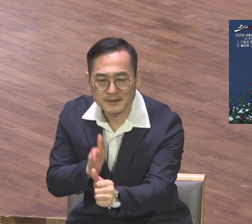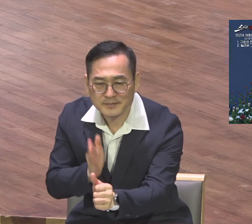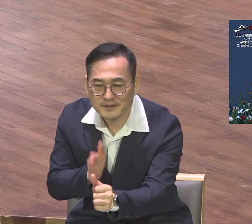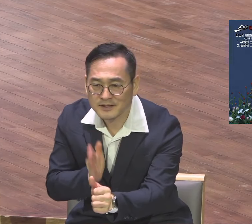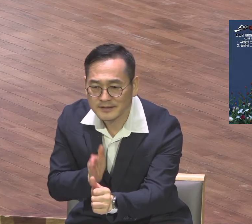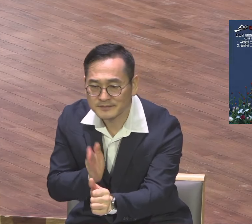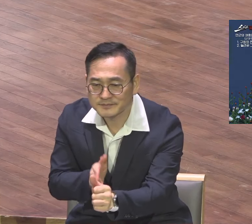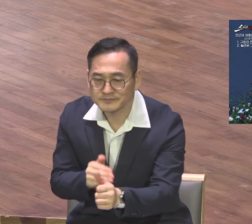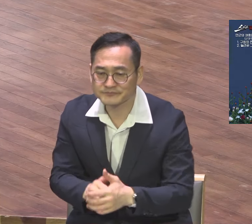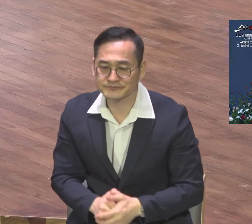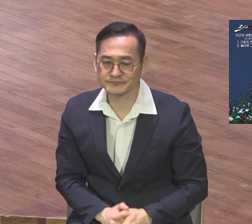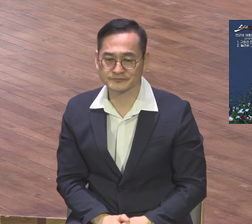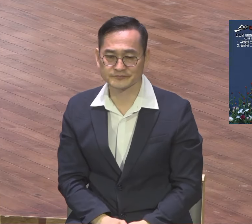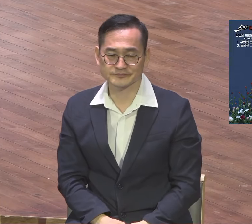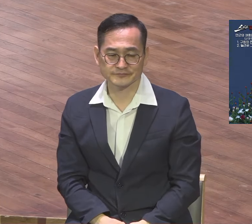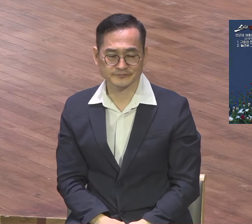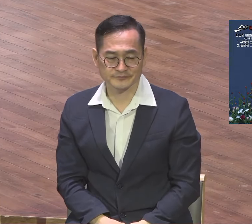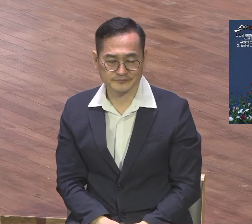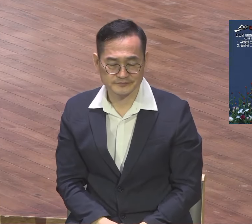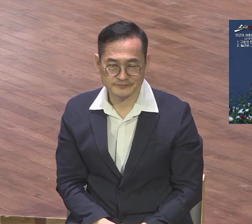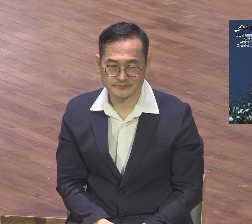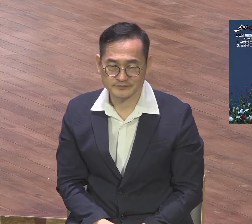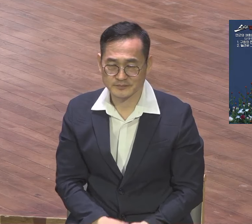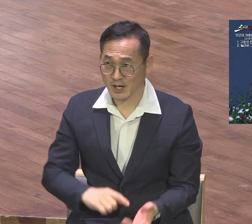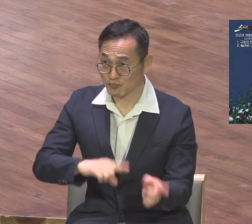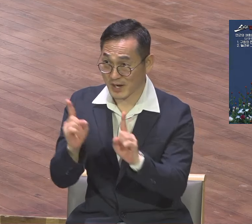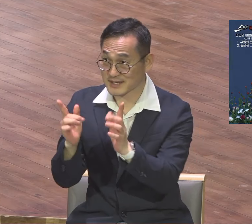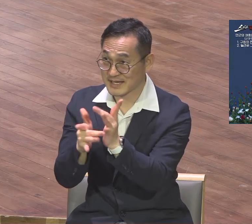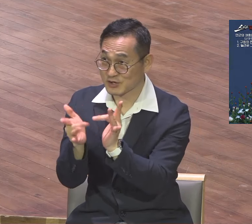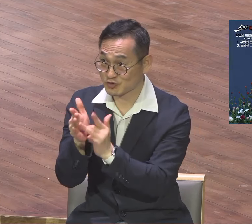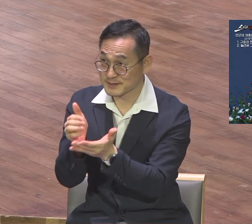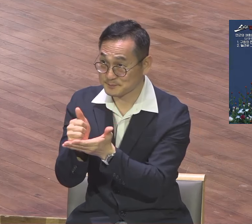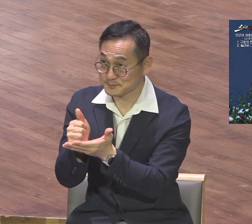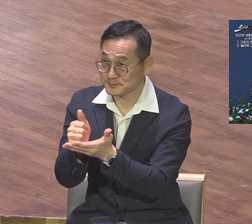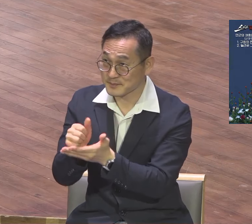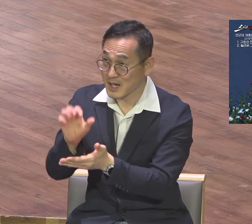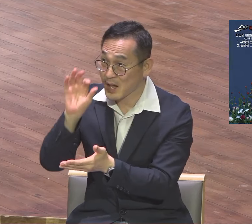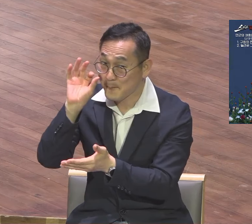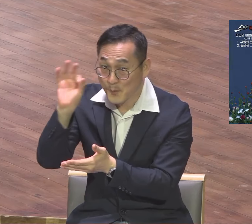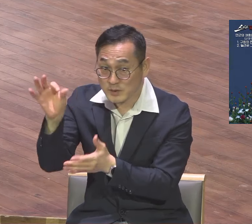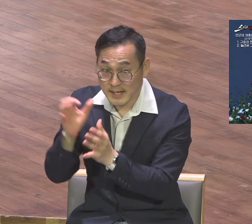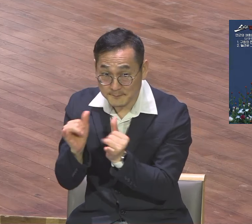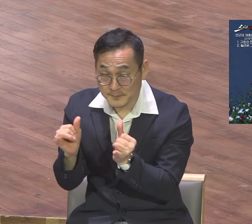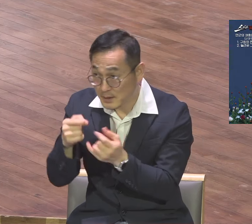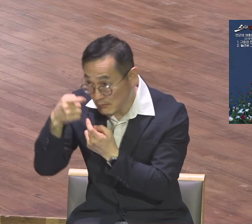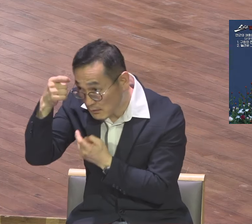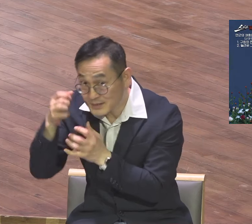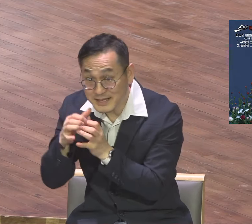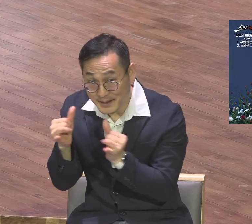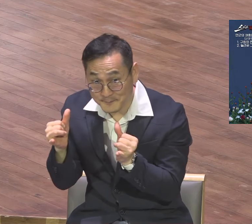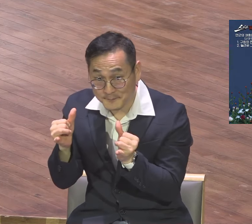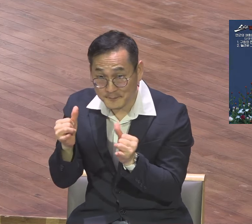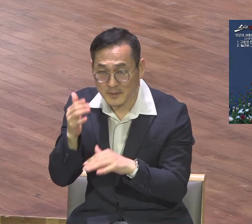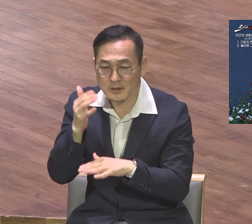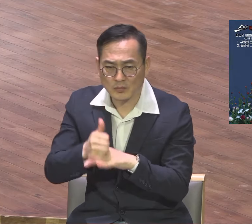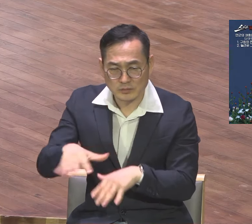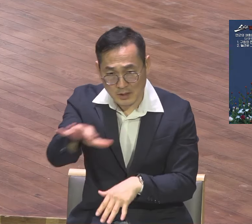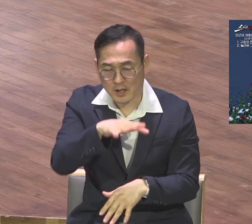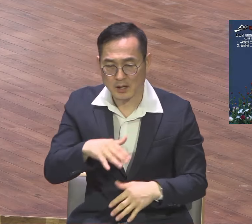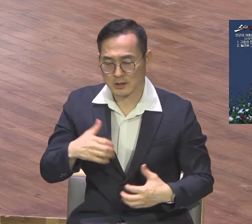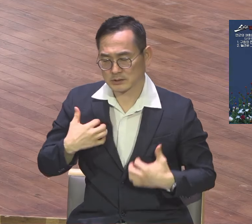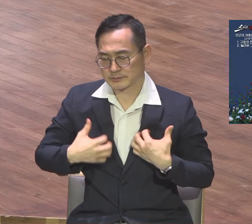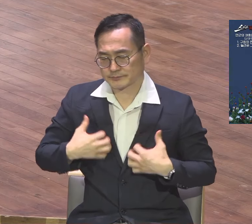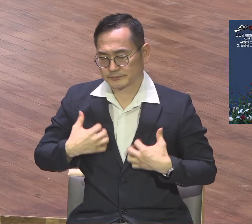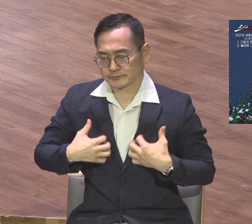부활, 그래서 초대교회의 성도들은 부활하신 예수님을 보고 나서 기쁨으로 순교당했어요. 하나밖에 없는